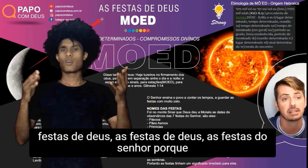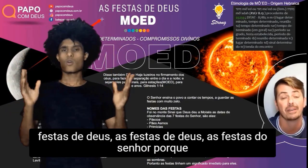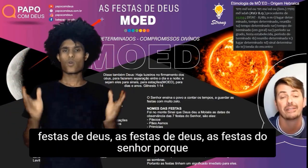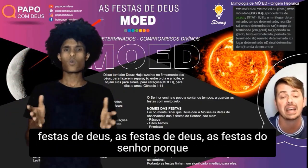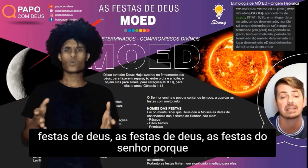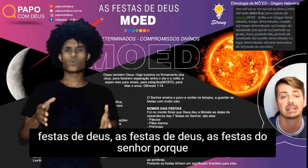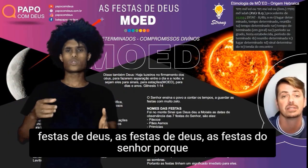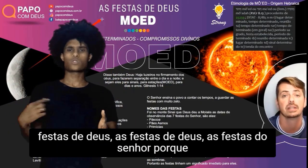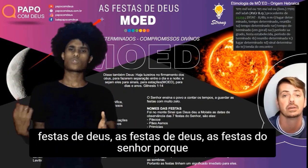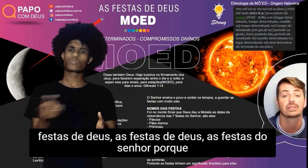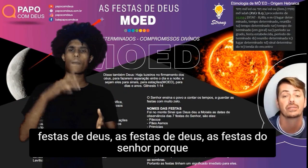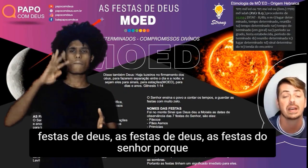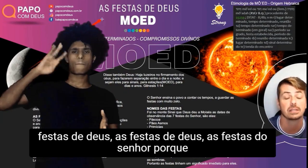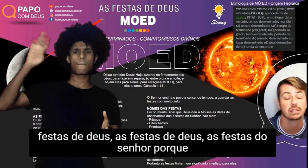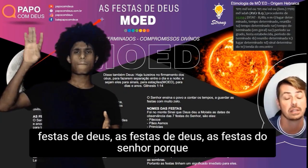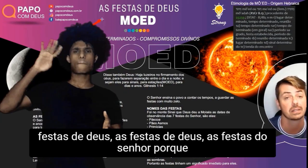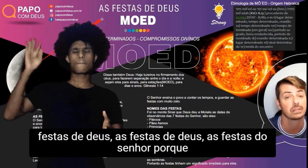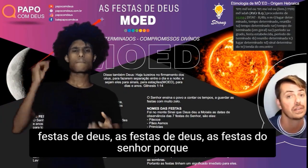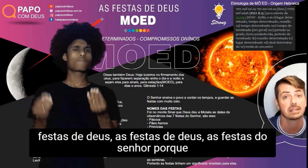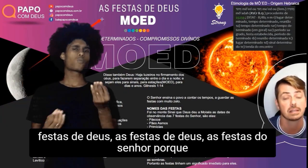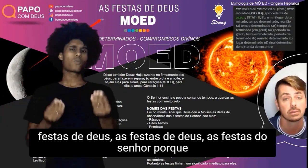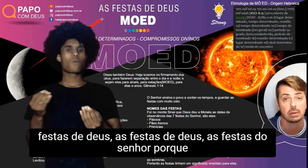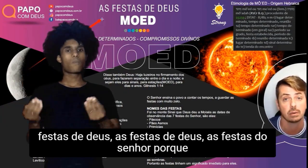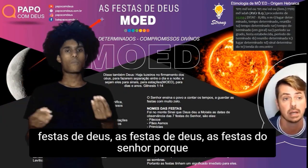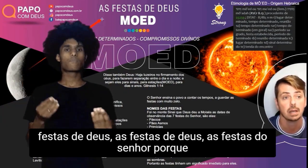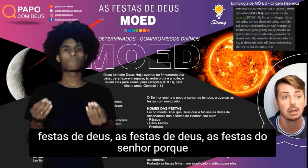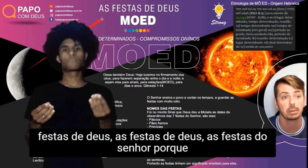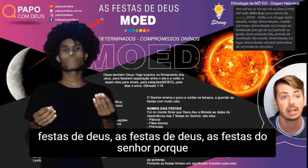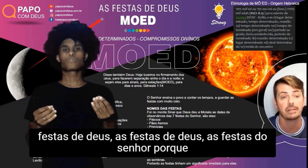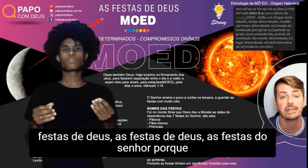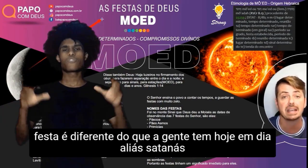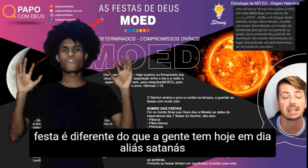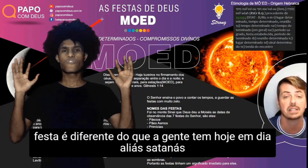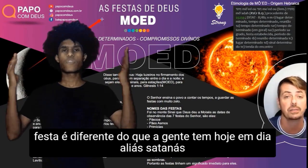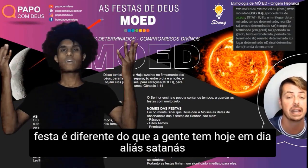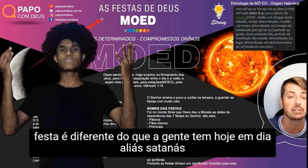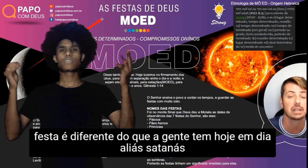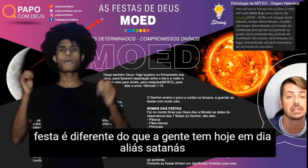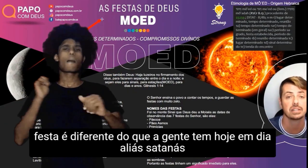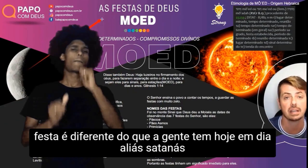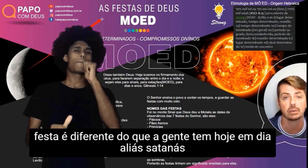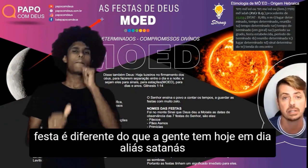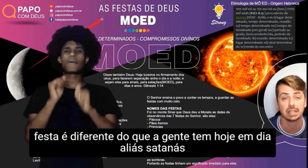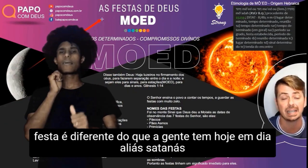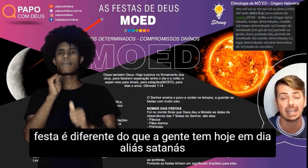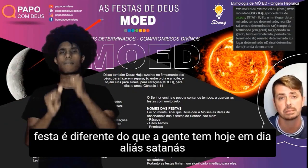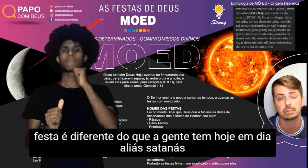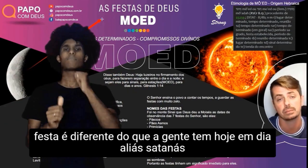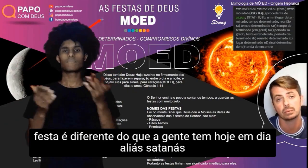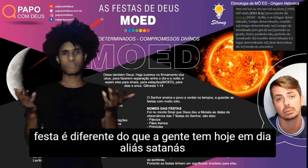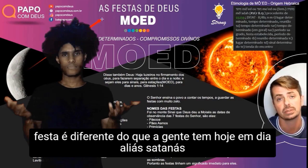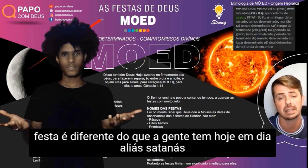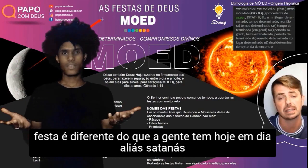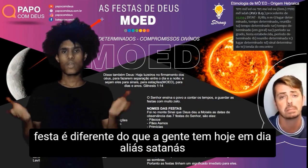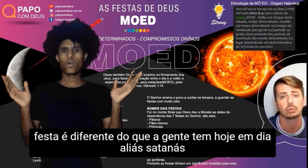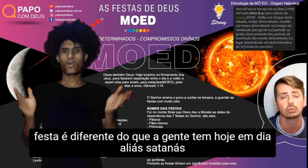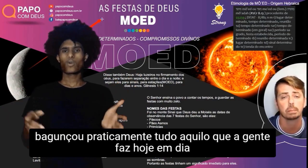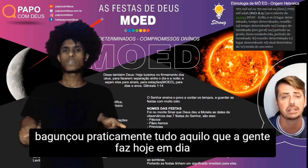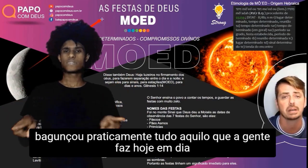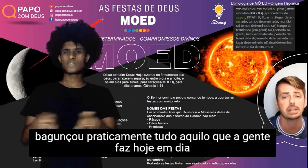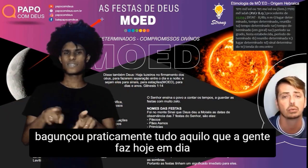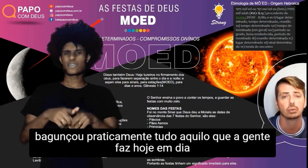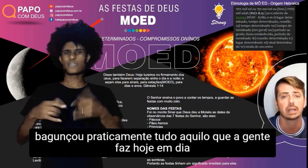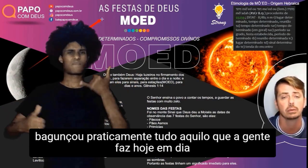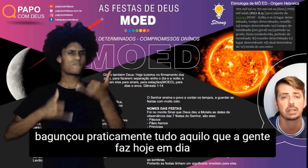fala aqui em cima, ó, festas de Deus, as festas de Deus, as festas do Senhor? Porque festa é diferente do que a gente tem hoje em dia. Aliás, o Satanás